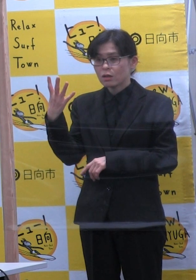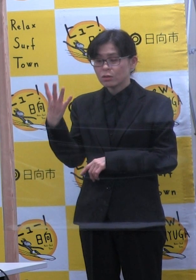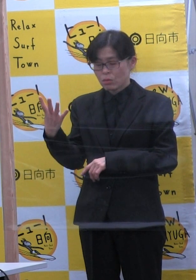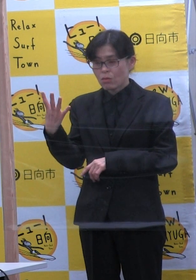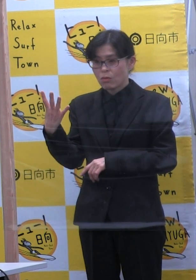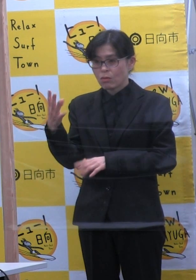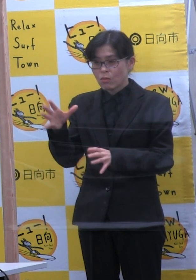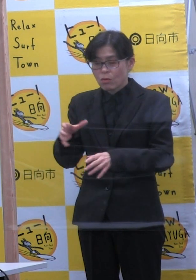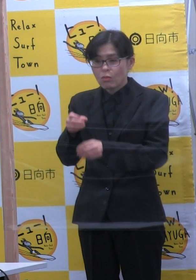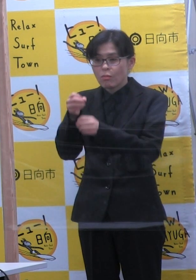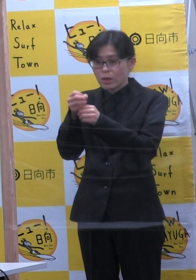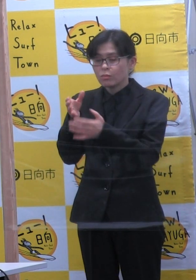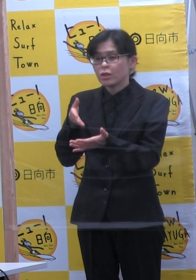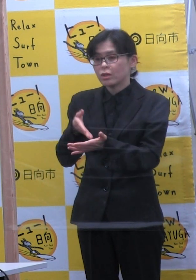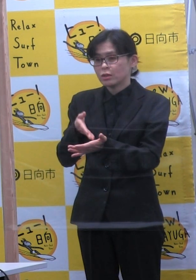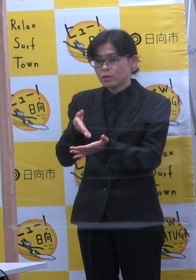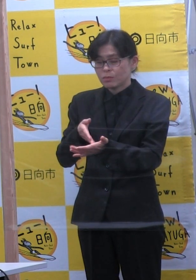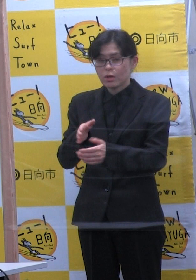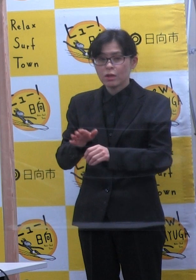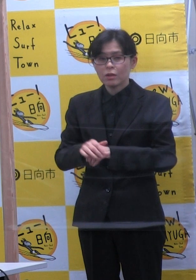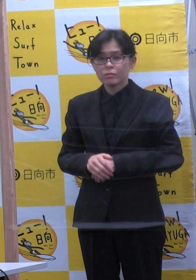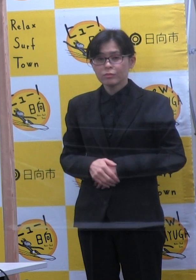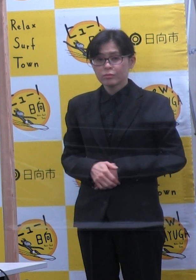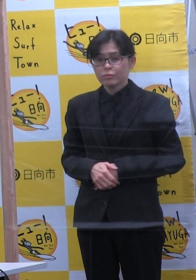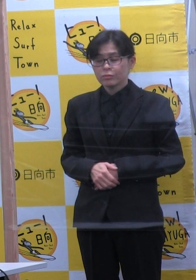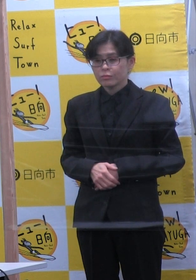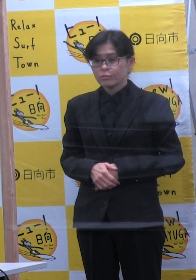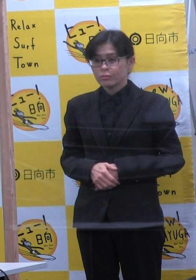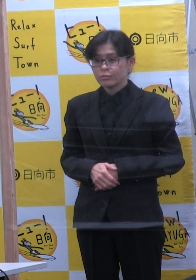ページを一括して説明をいたします。